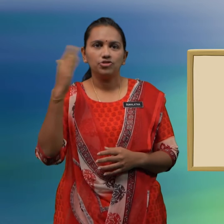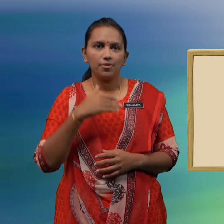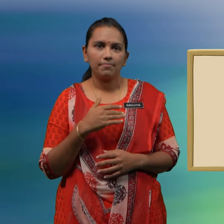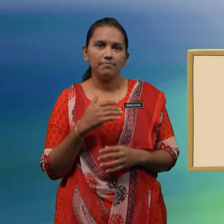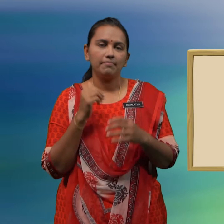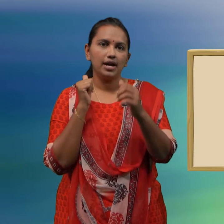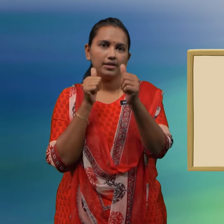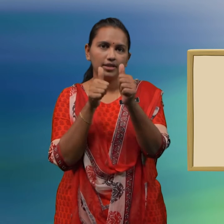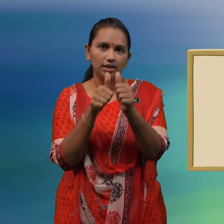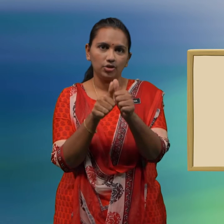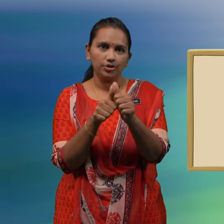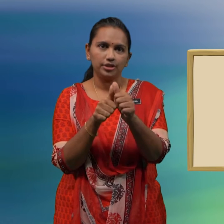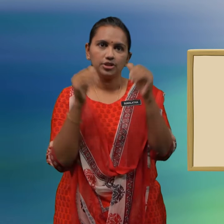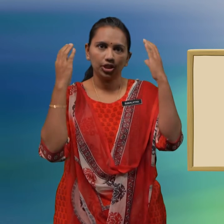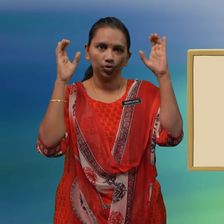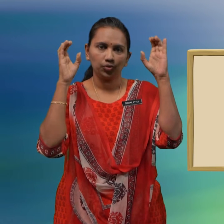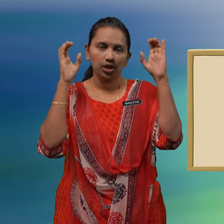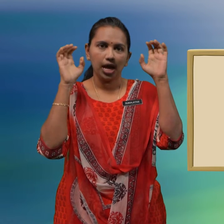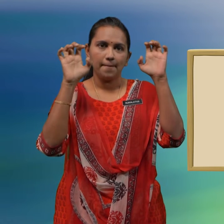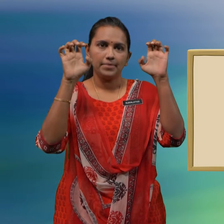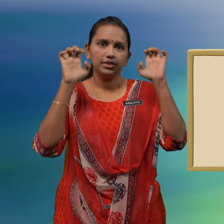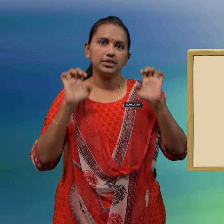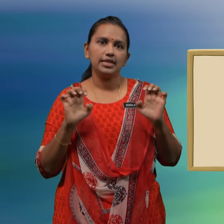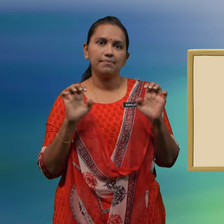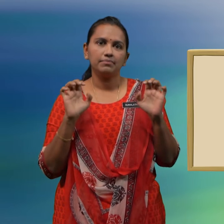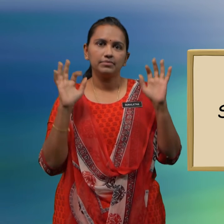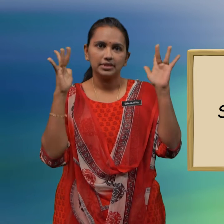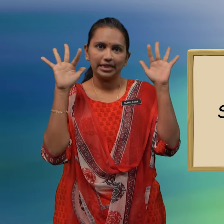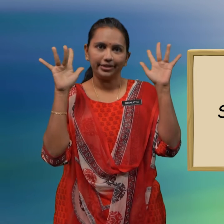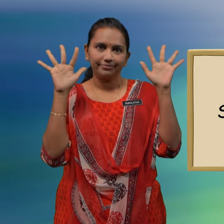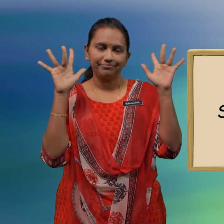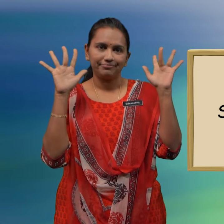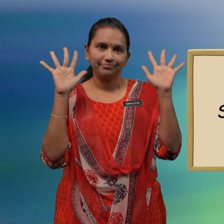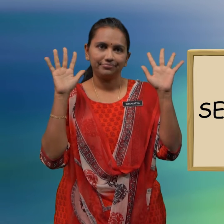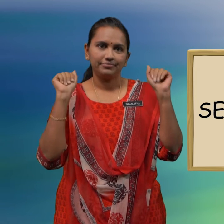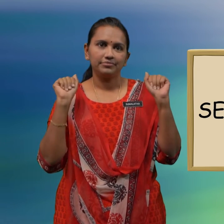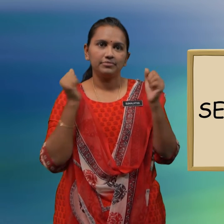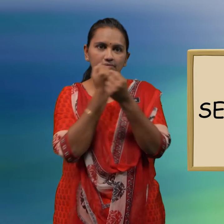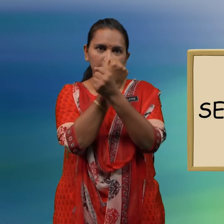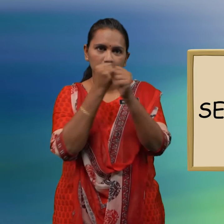jom mari ikut cikgu bersenam jari. Sedia.